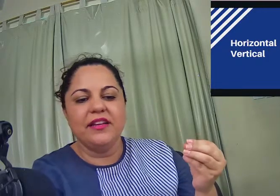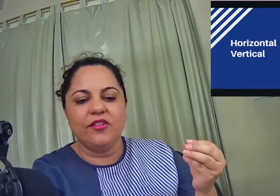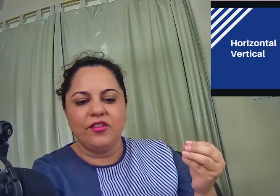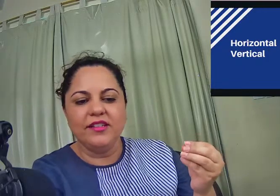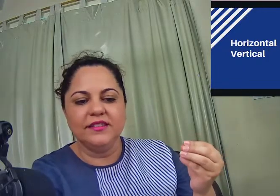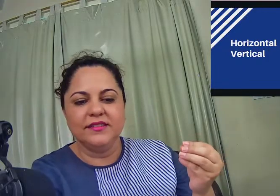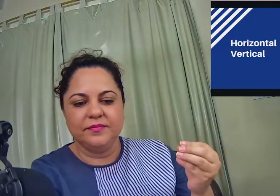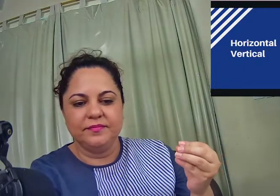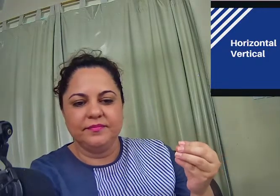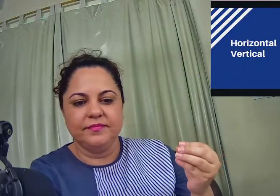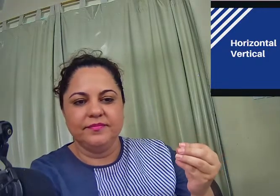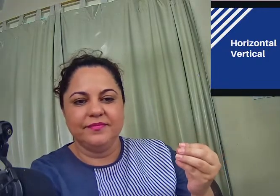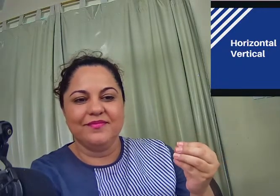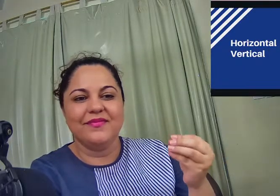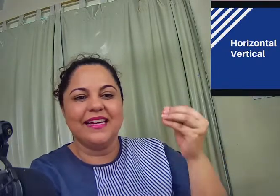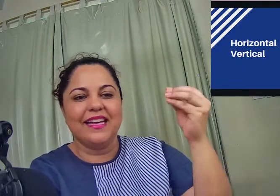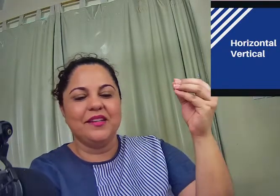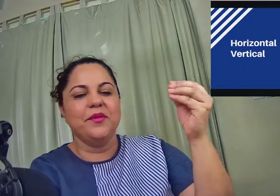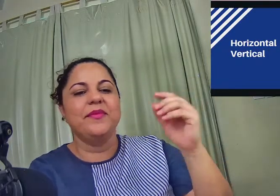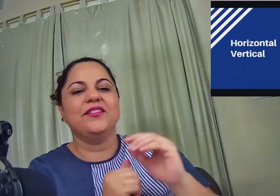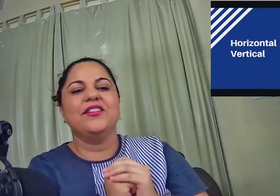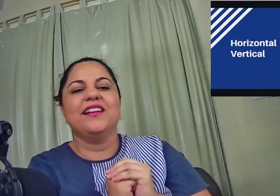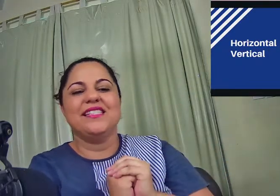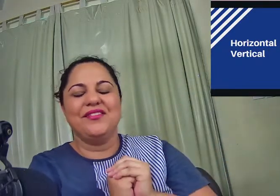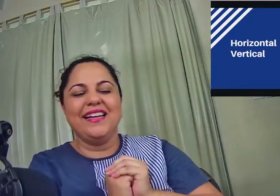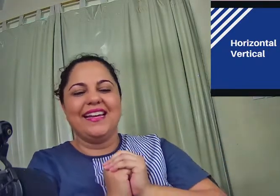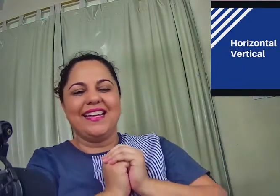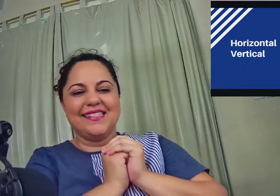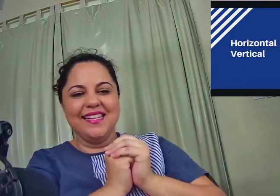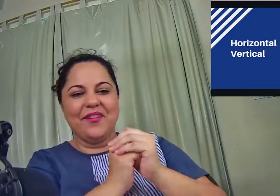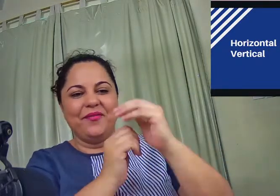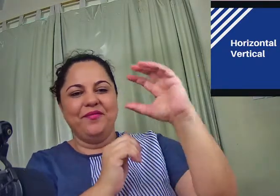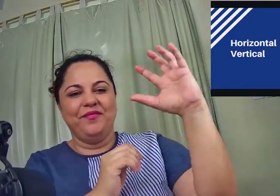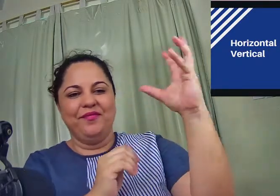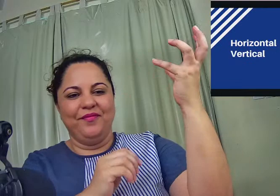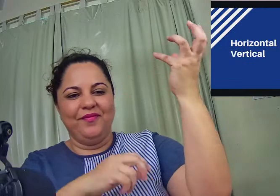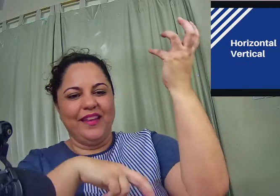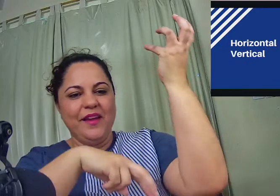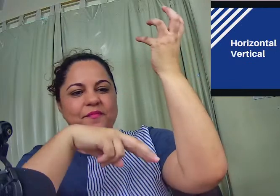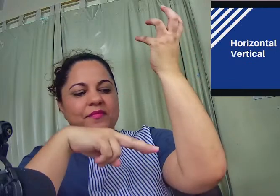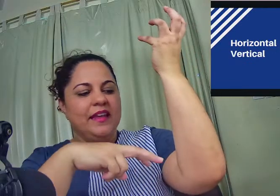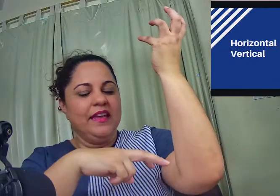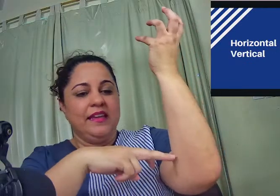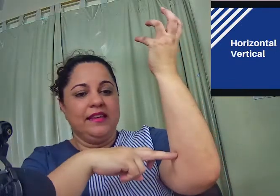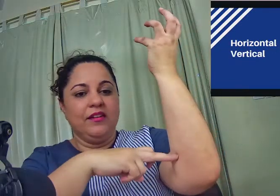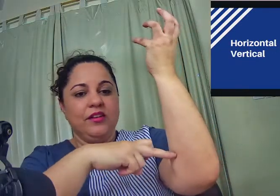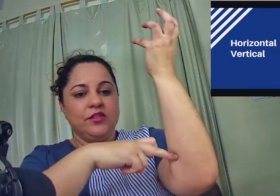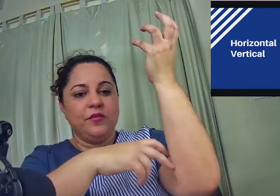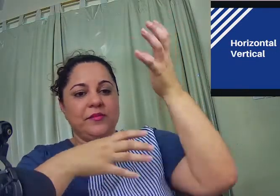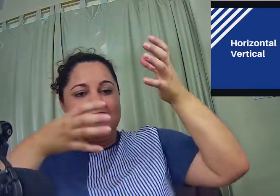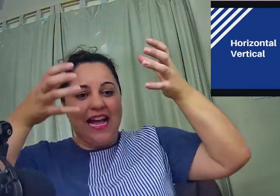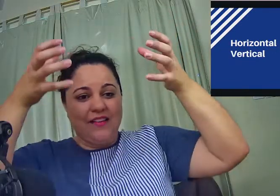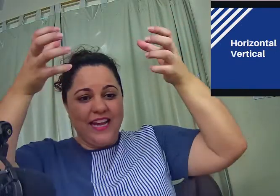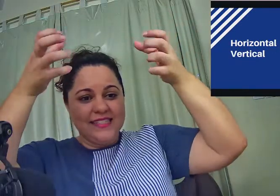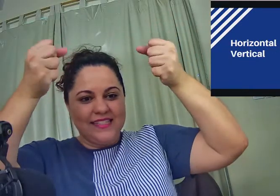melhor naquele momento de eu classificar aquele sinal, né? Então, nós subimos na árvore assim,